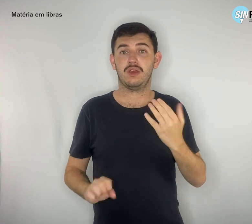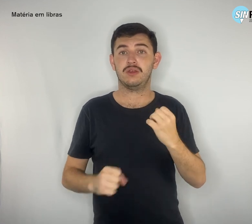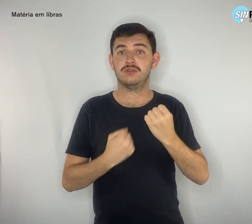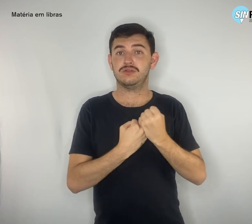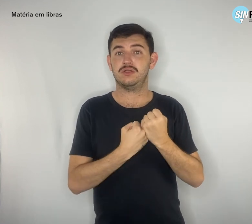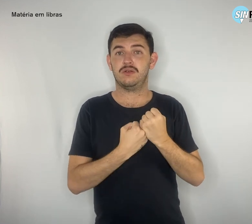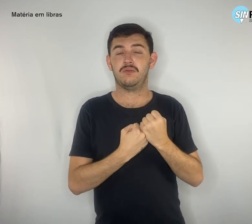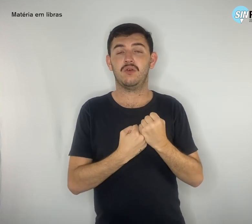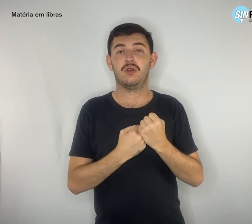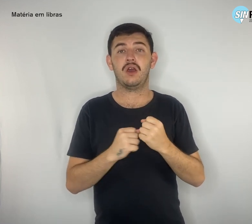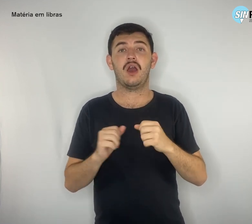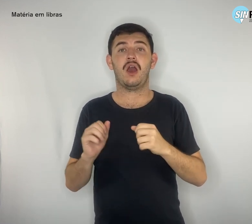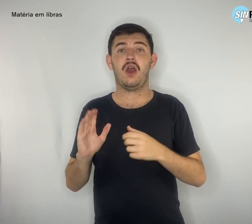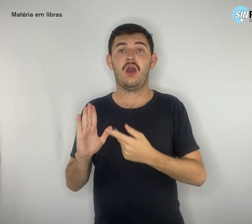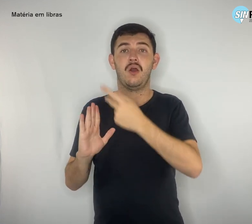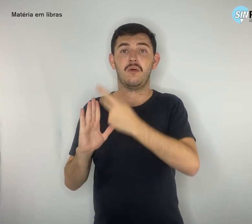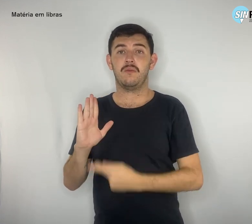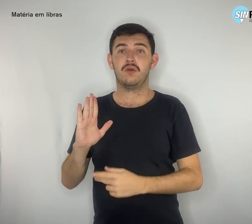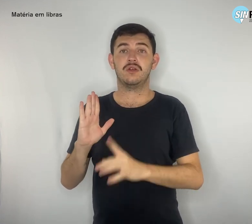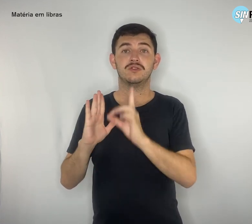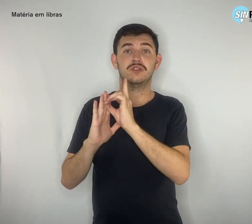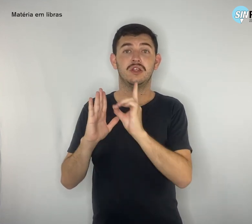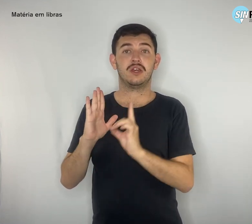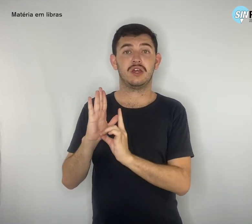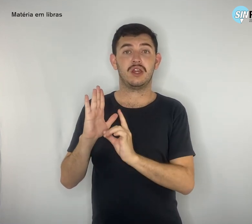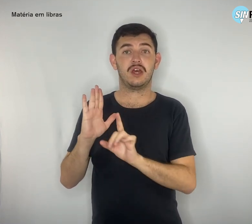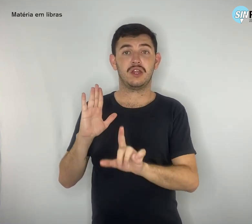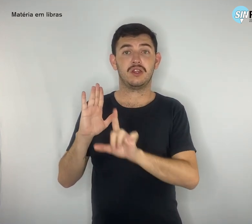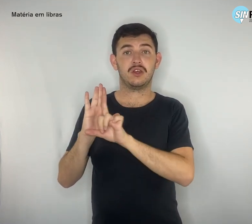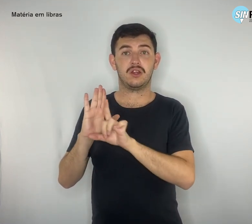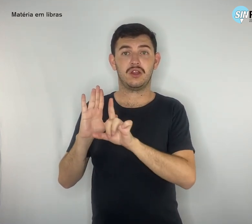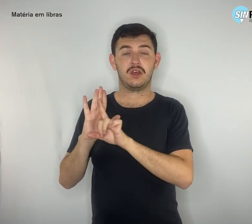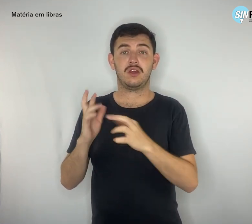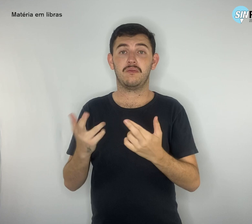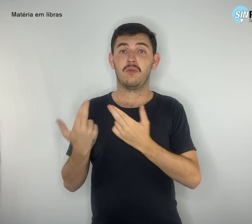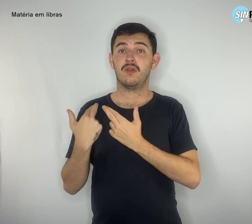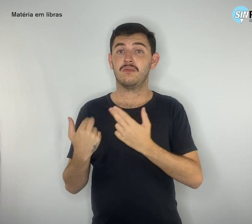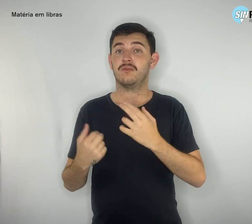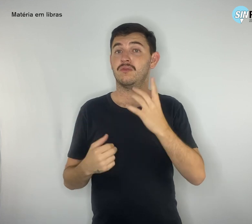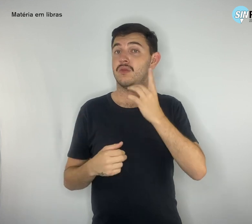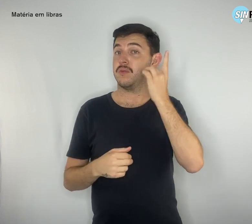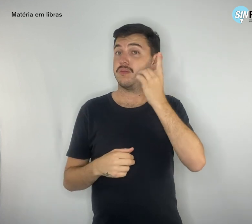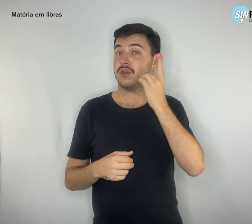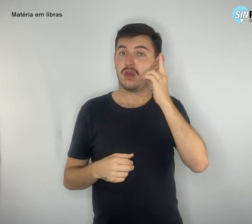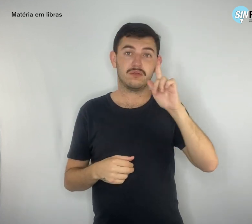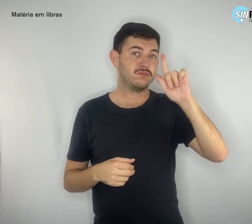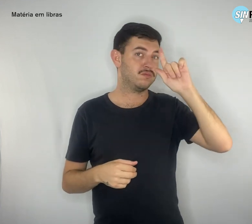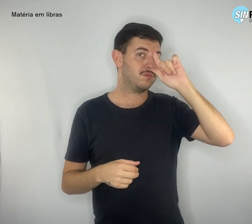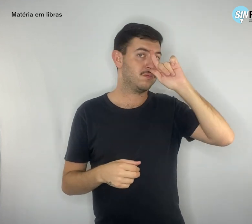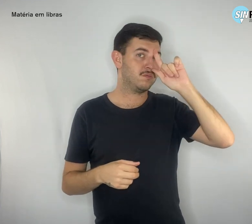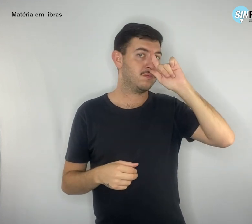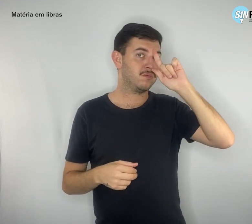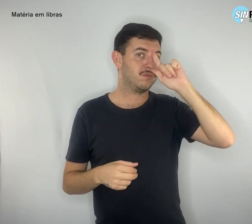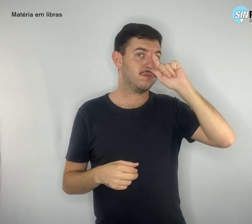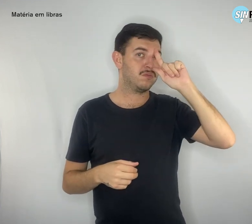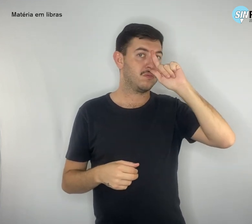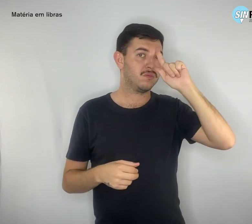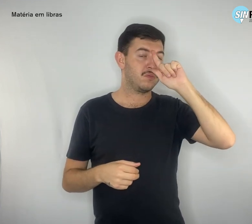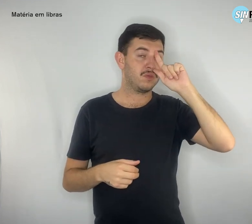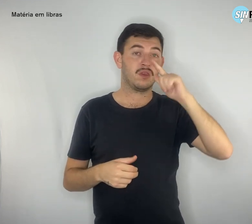projeto de decreto legislativo do deputado Gabriel Magno que sustava o reajuste do